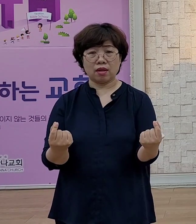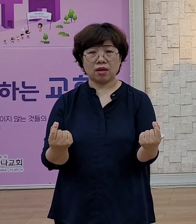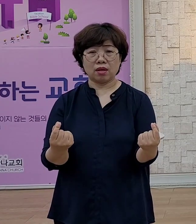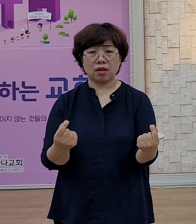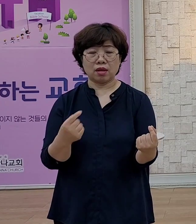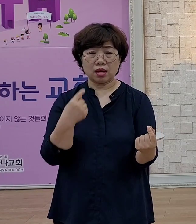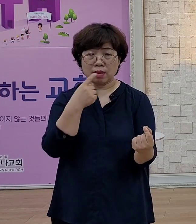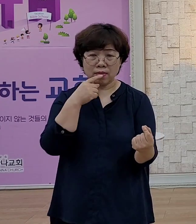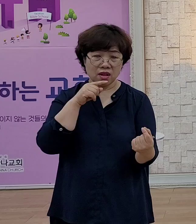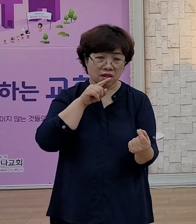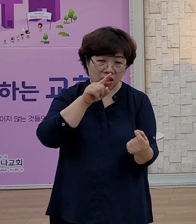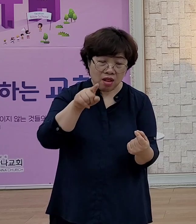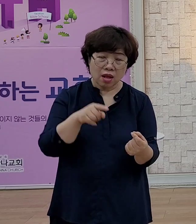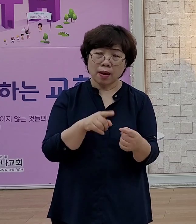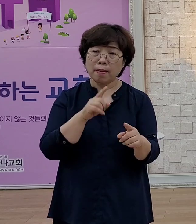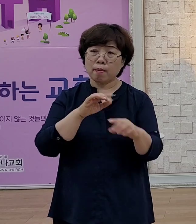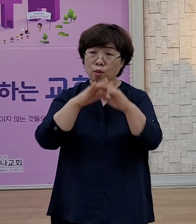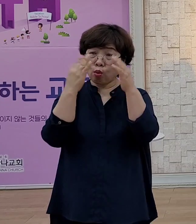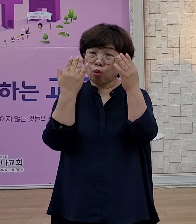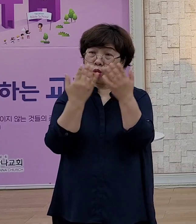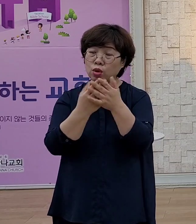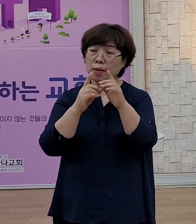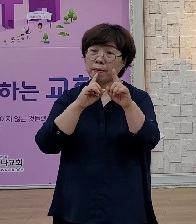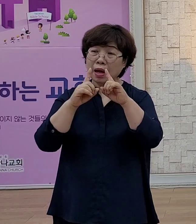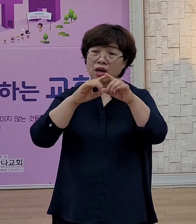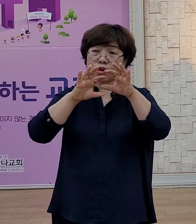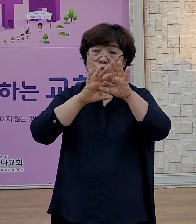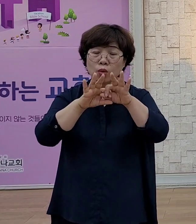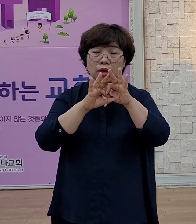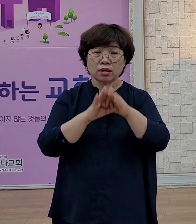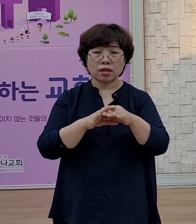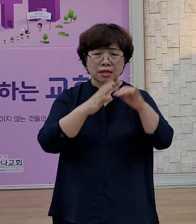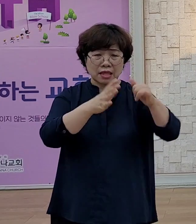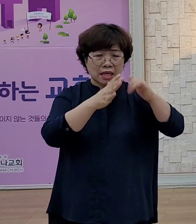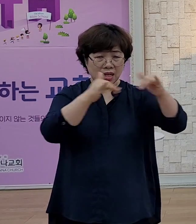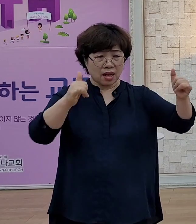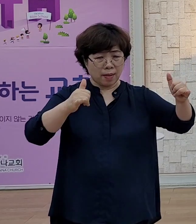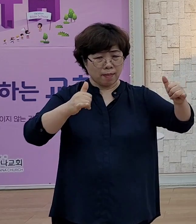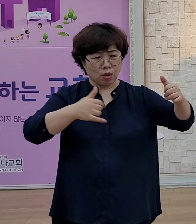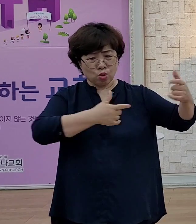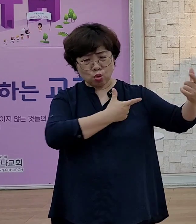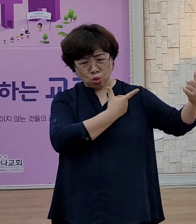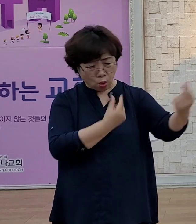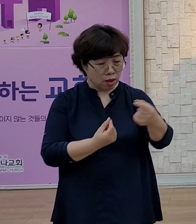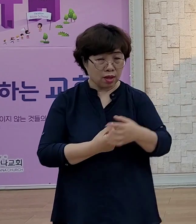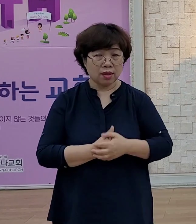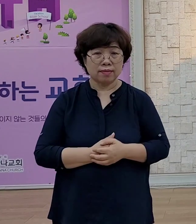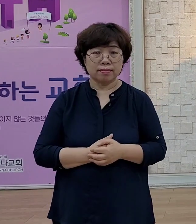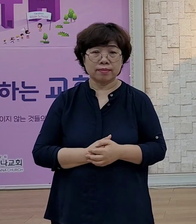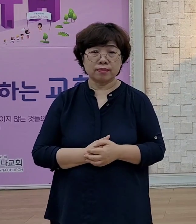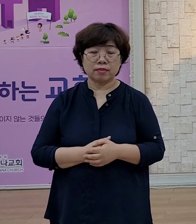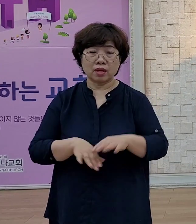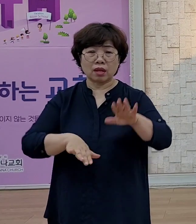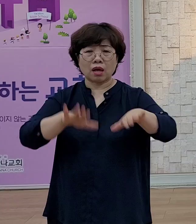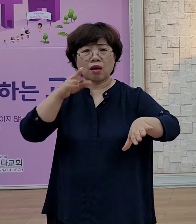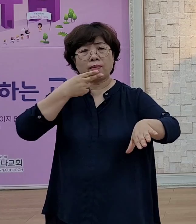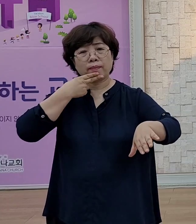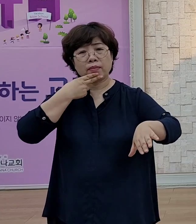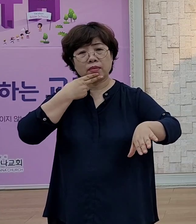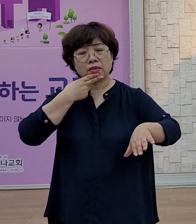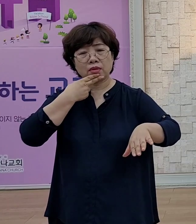입에서 나오는 모든 그 말들이 세상 사람들과 하나도 다를 바 없는 삶을